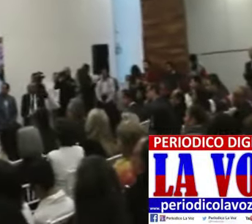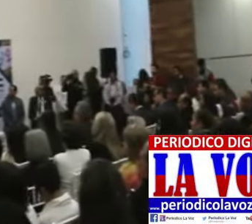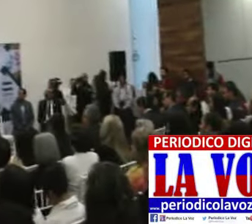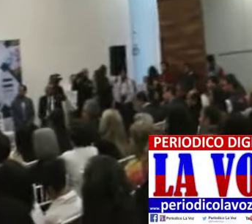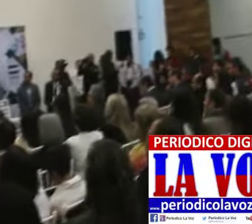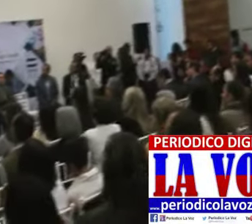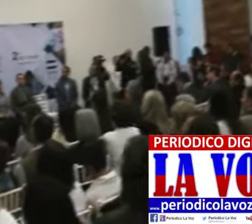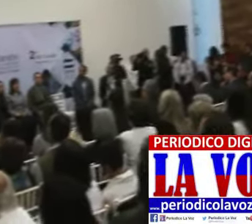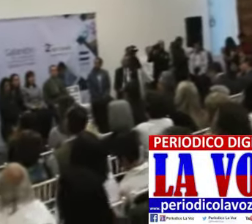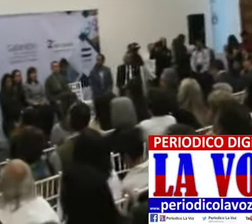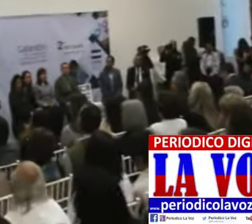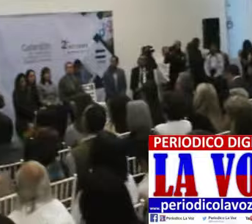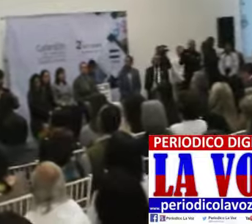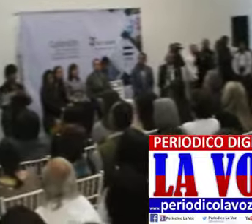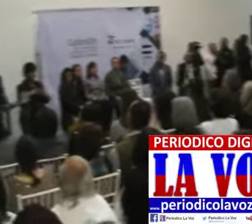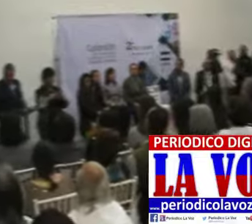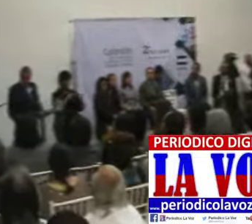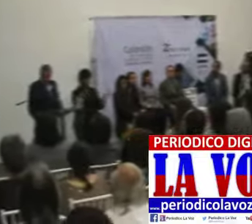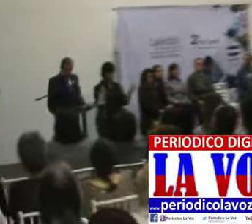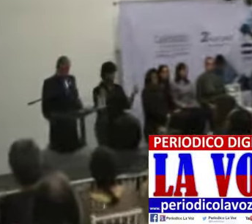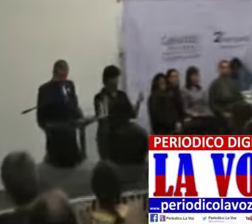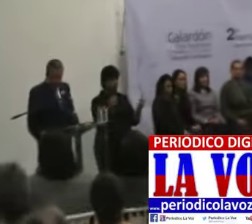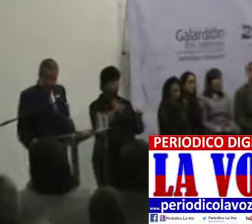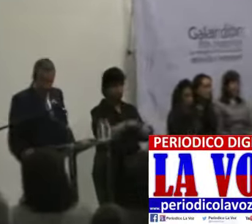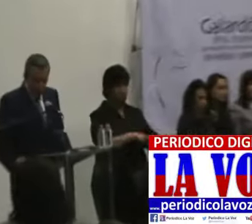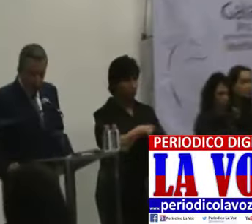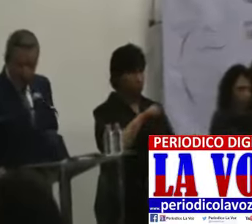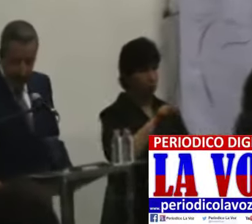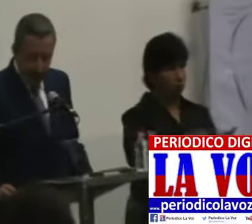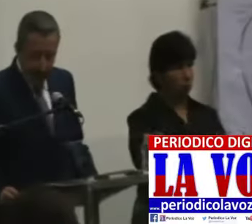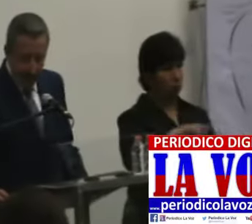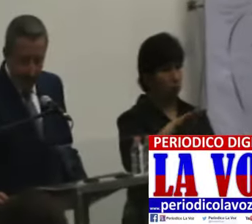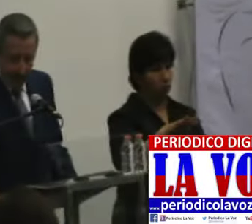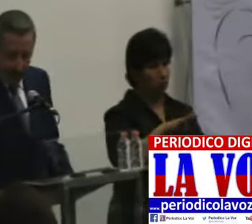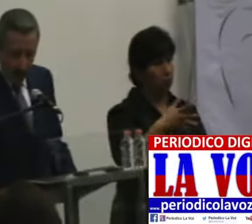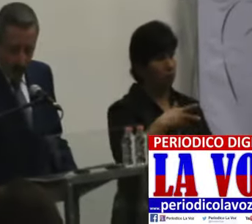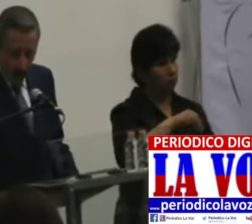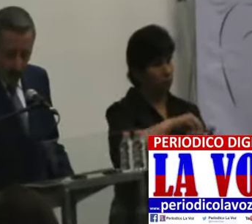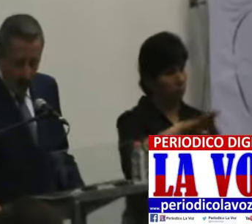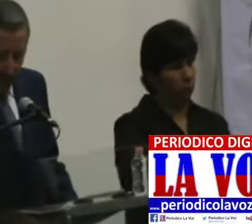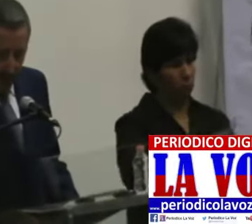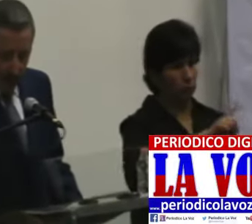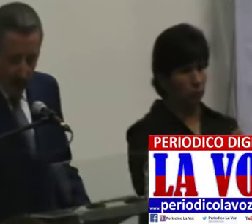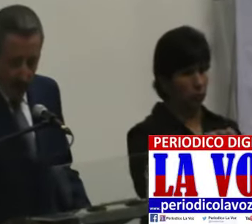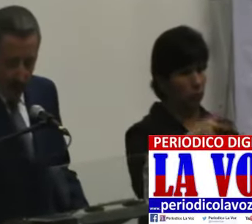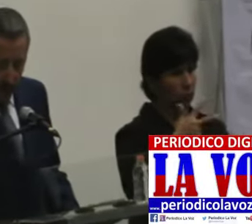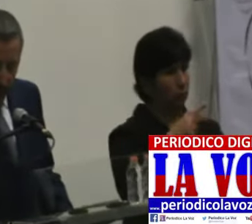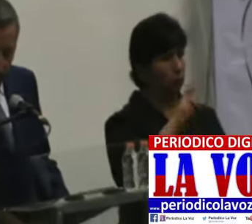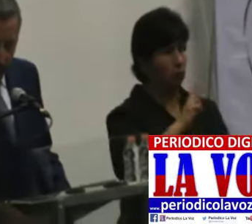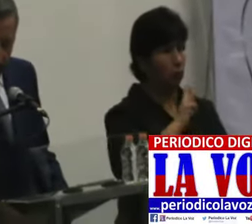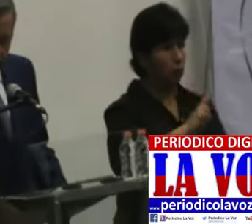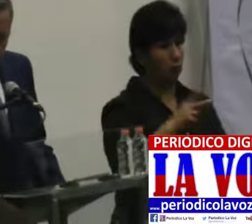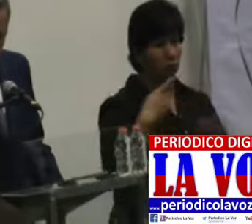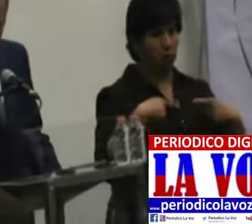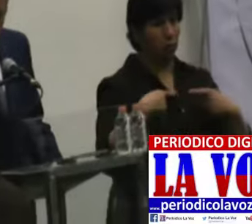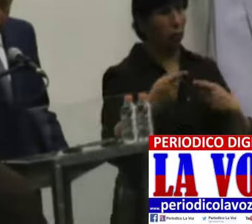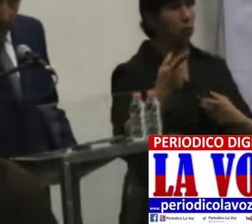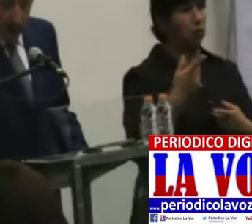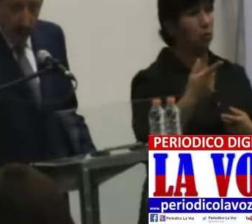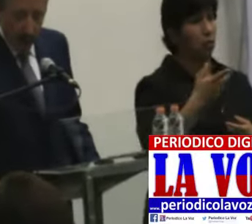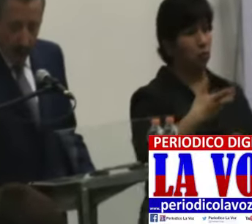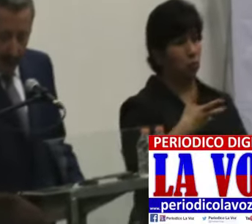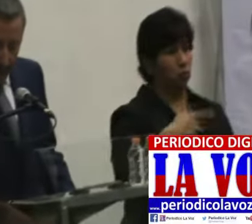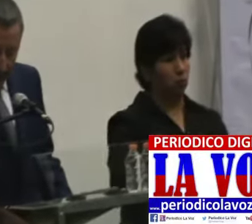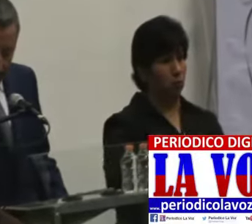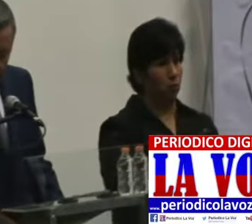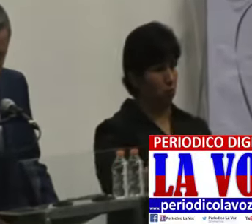para la búsqueda de personas desaparecidas durante el 2019, se registraron 113 reportes de personas cuyo paradero